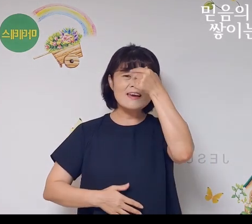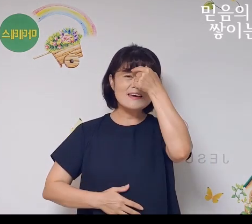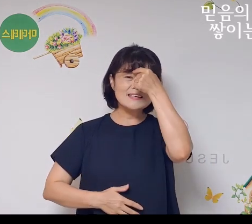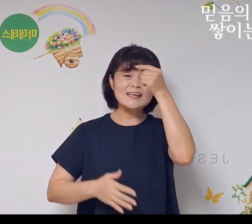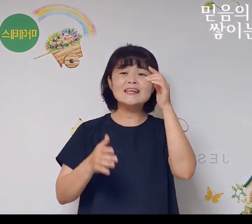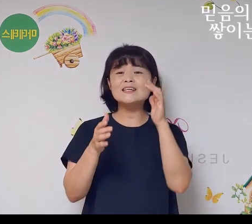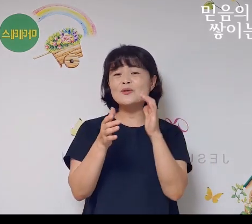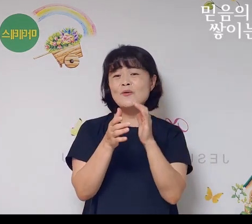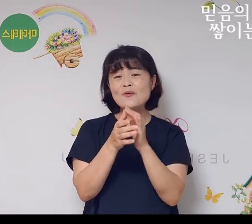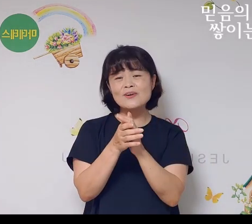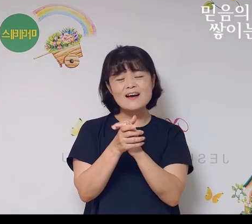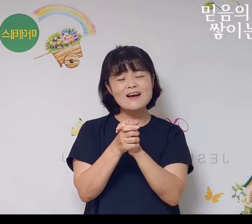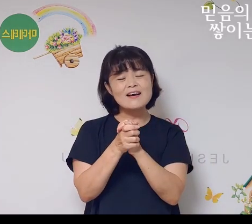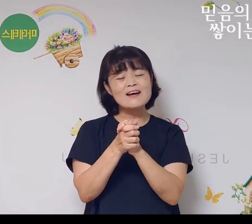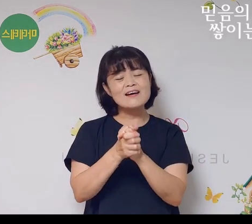믿음의 기도가